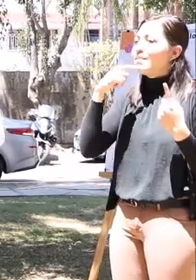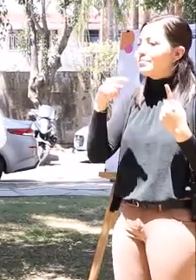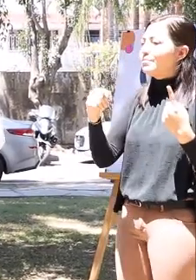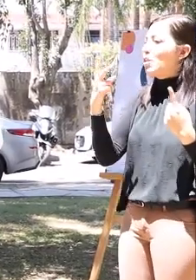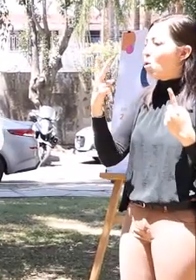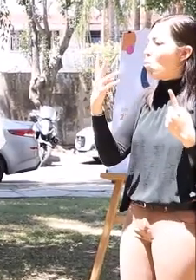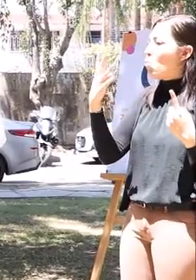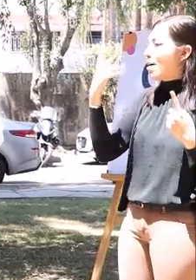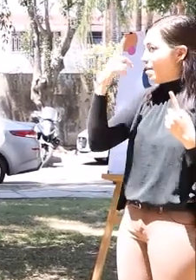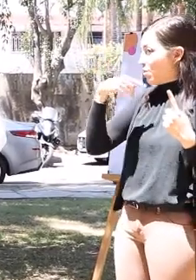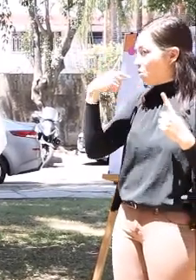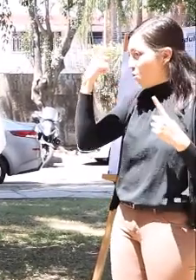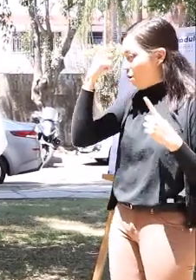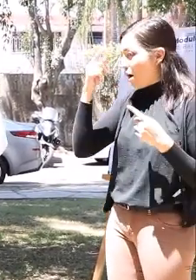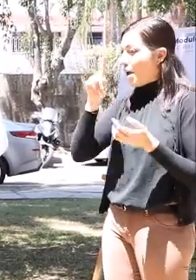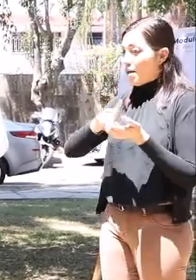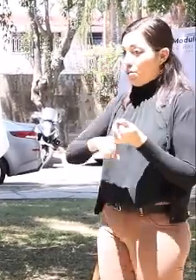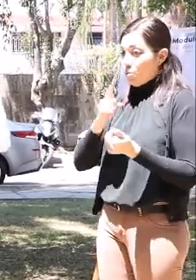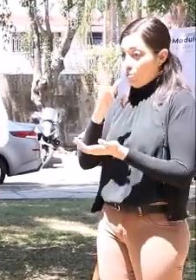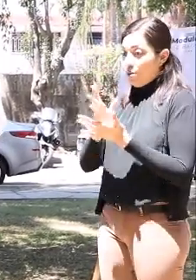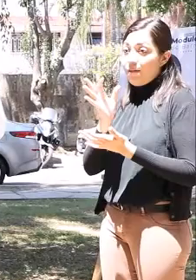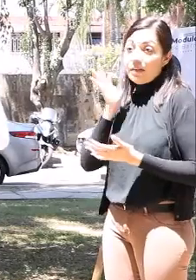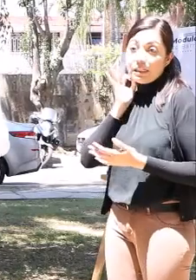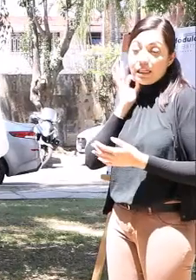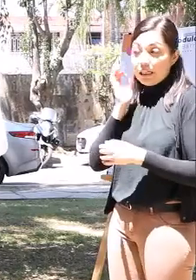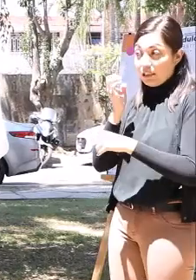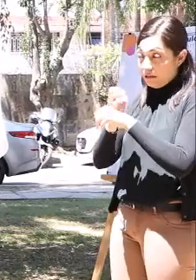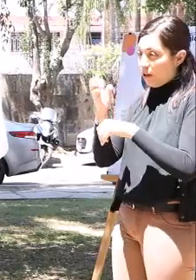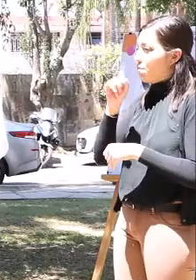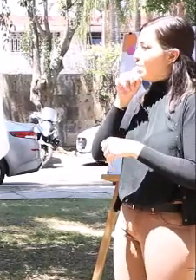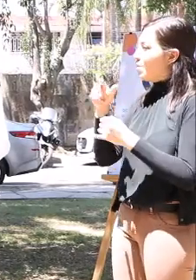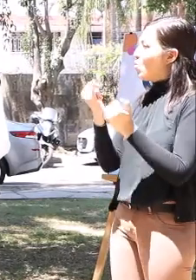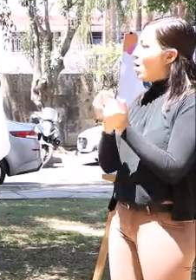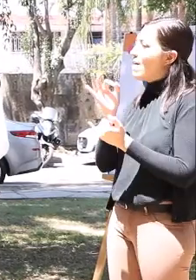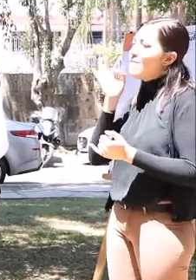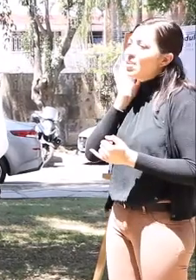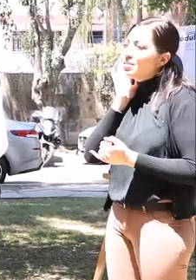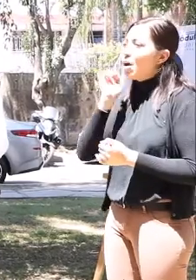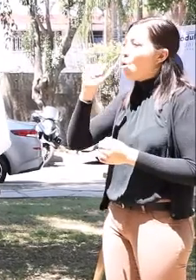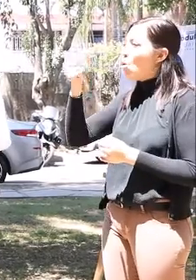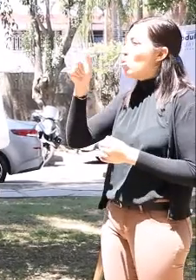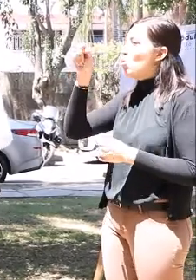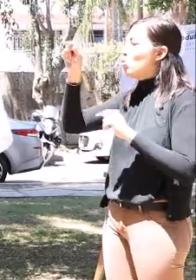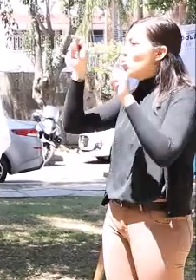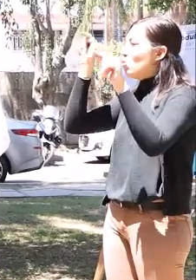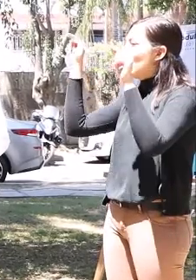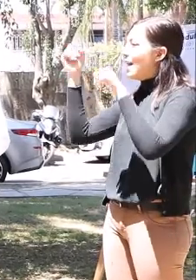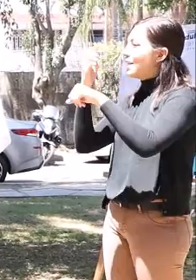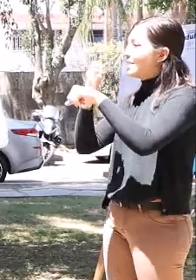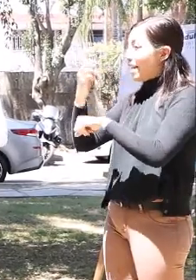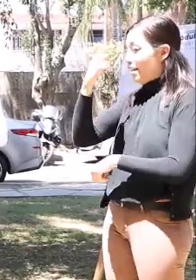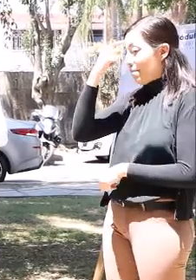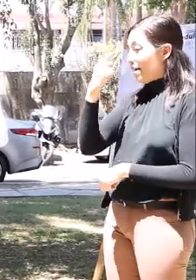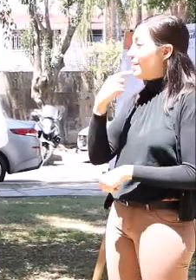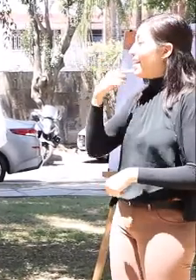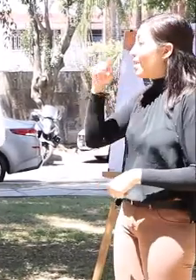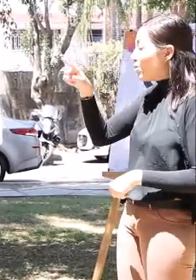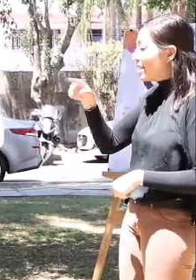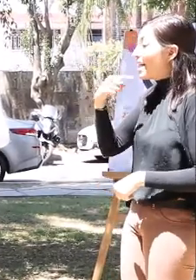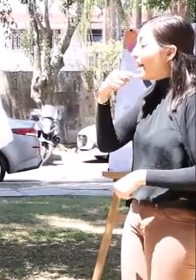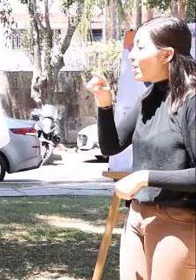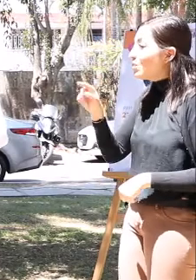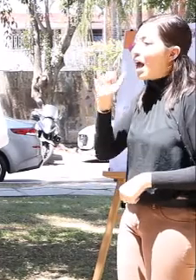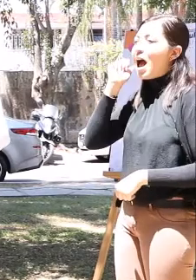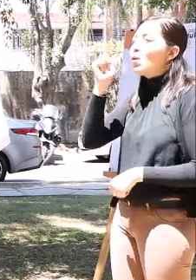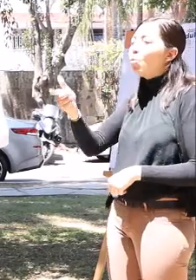se pasan, no solamente en las fiscalías del estado, también en las fiscalías de otros estados, para presentar una denuncia. A veces es una denuncia de